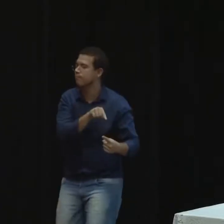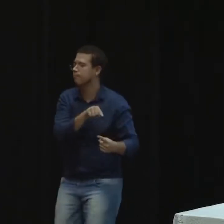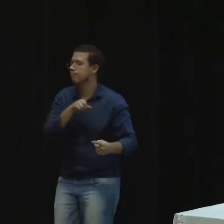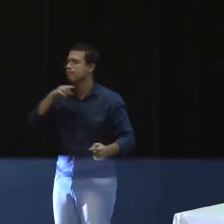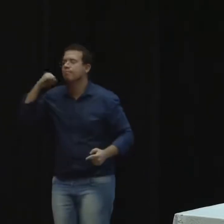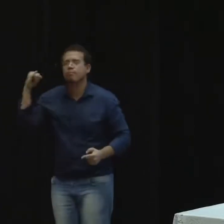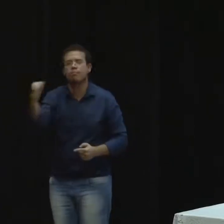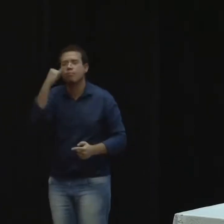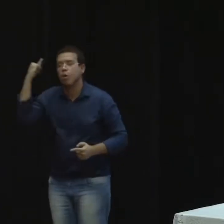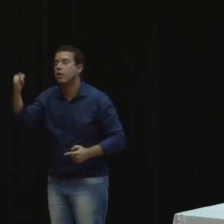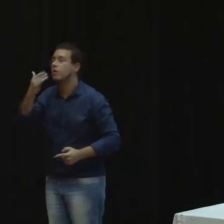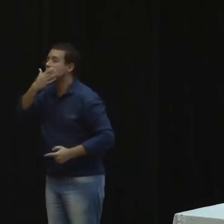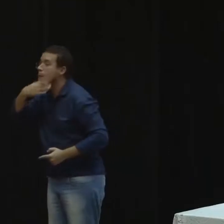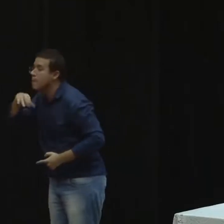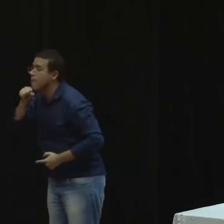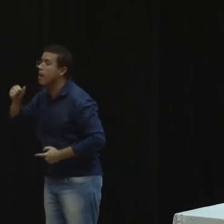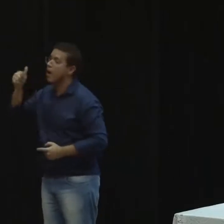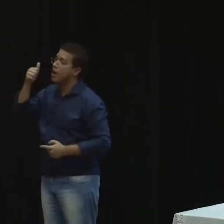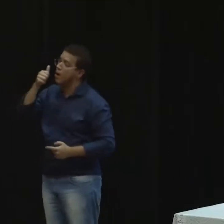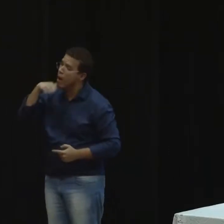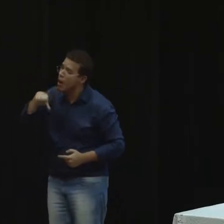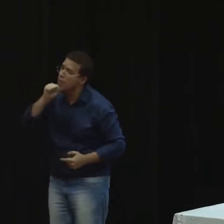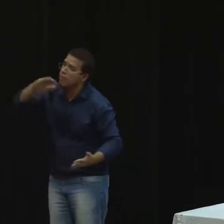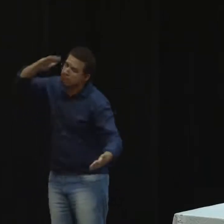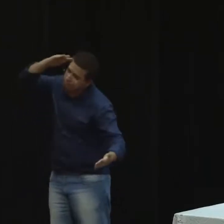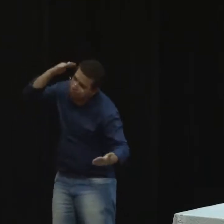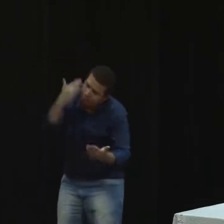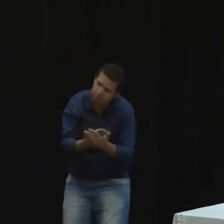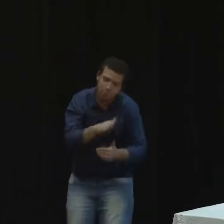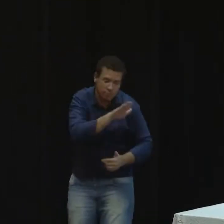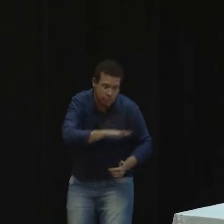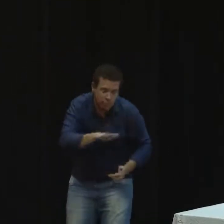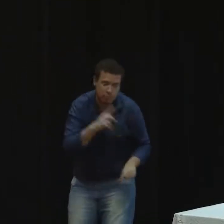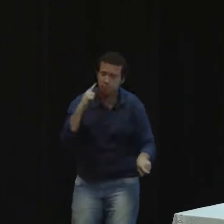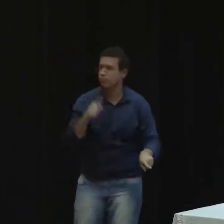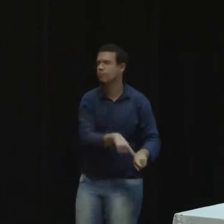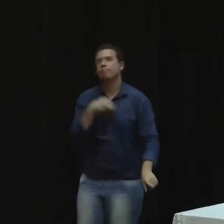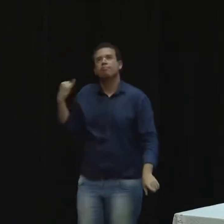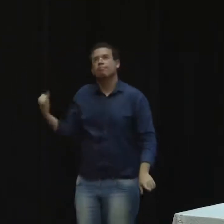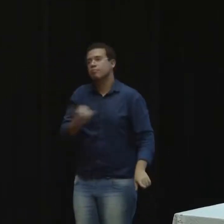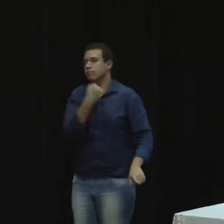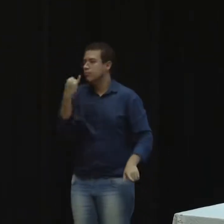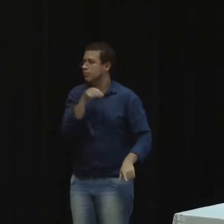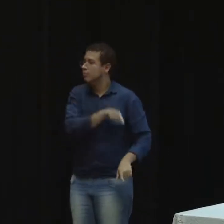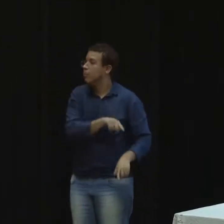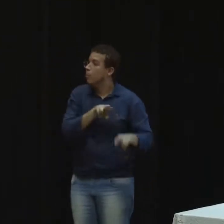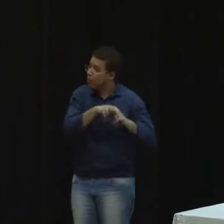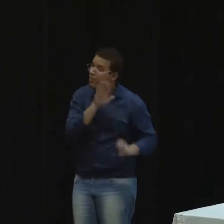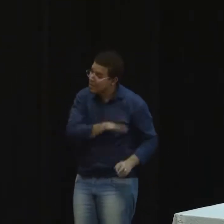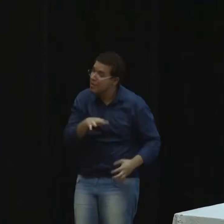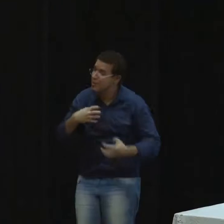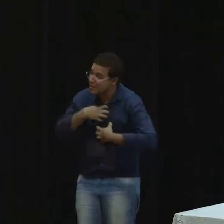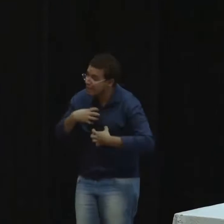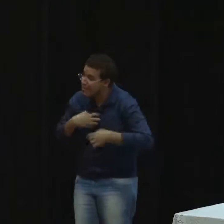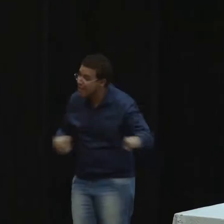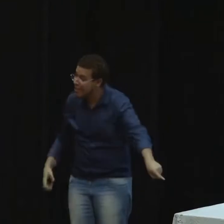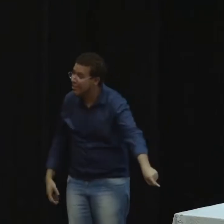eu sou surdo. Então esse relato foi muito importante. Os pais precisam confiar nos filhos, demonstrar essa confiança. Os